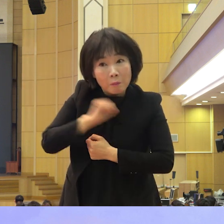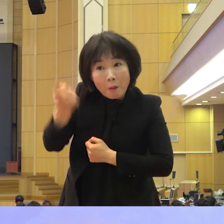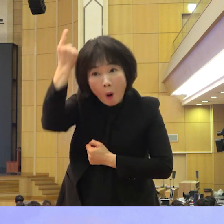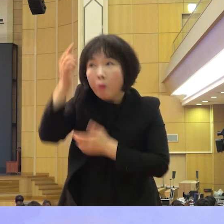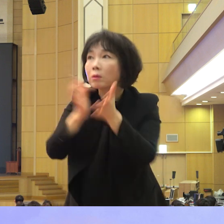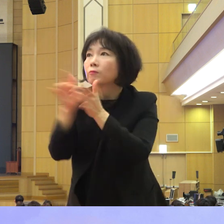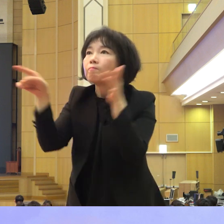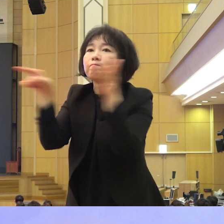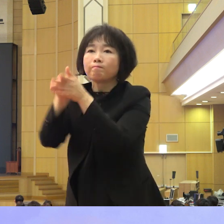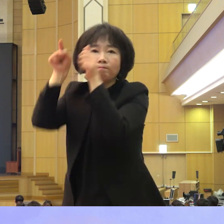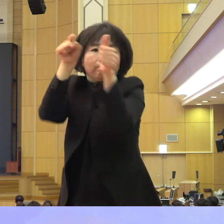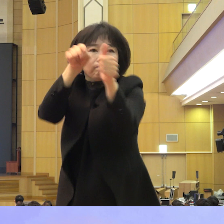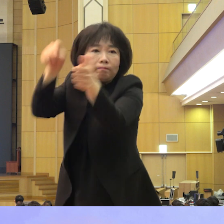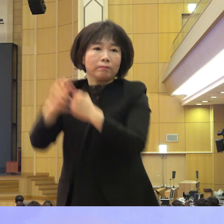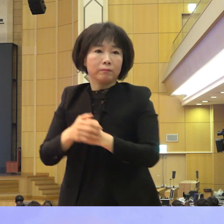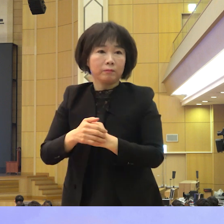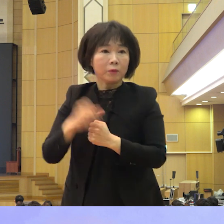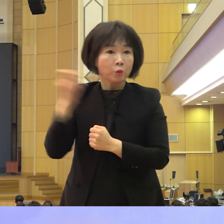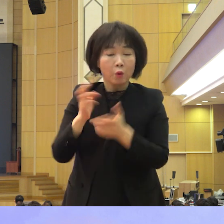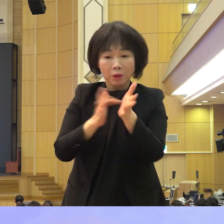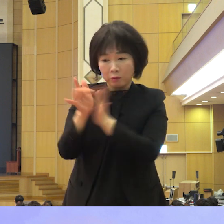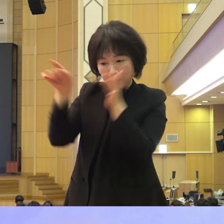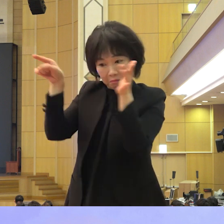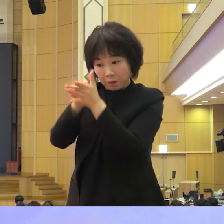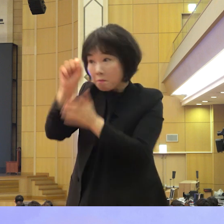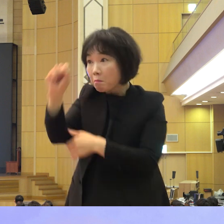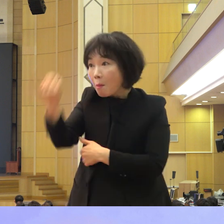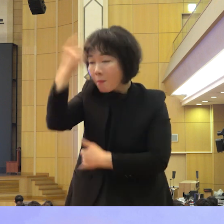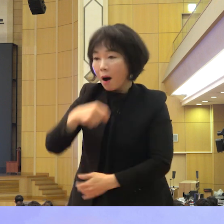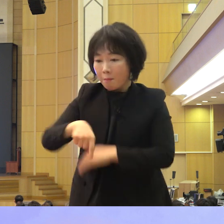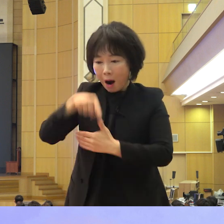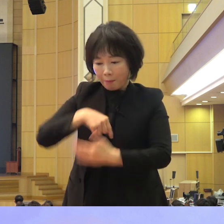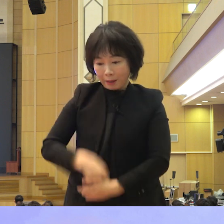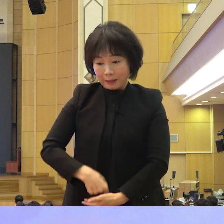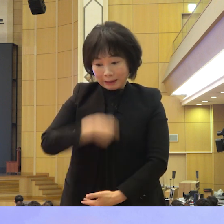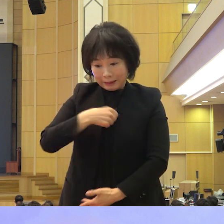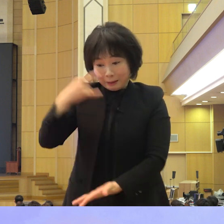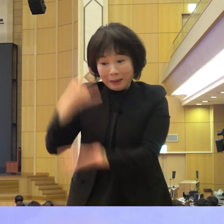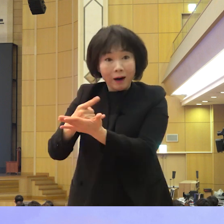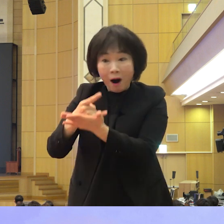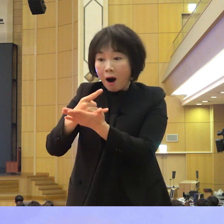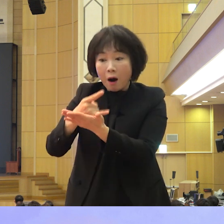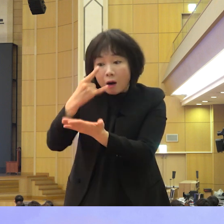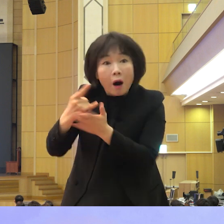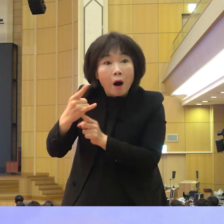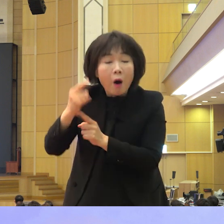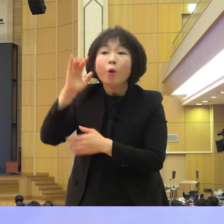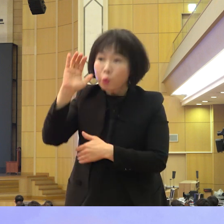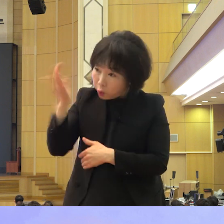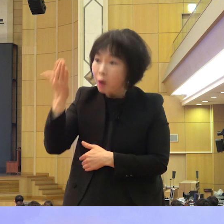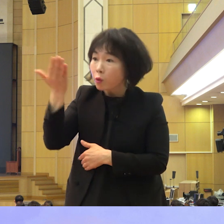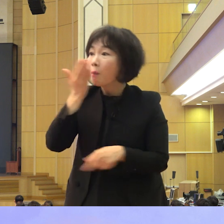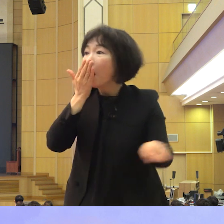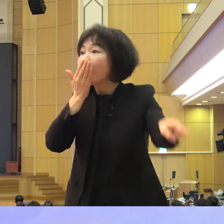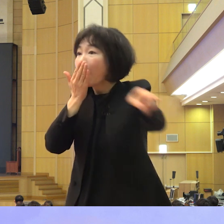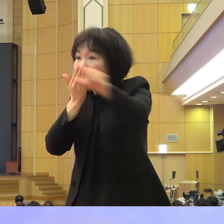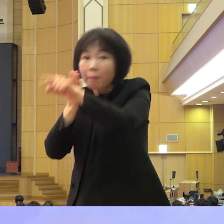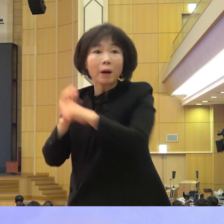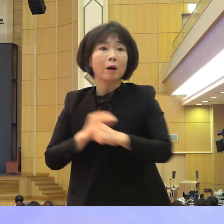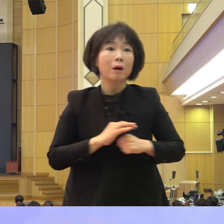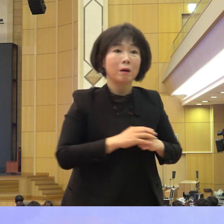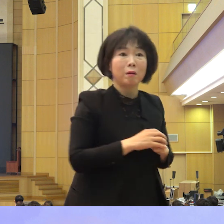믿음의 말씀도 예수를 믿음으로 말미암아 의를 이룬다. 율법의 말씀도 예수를